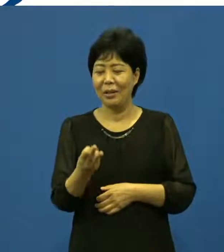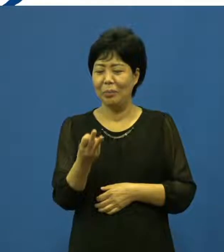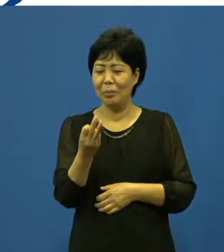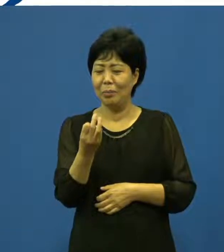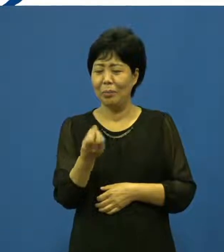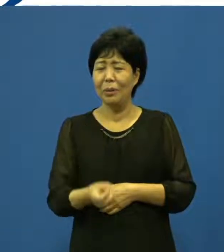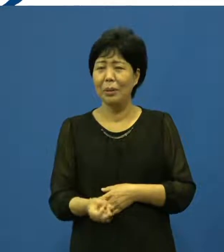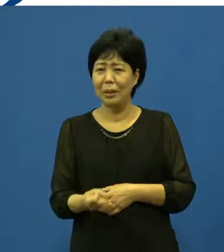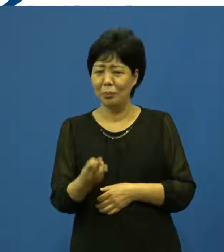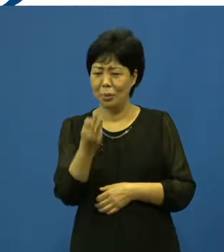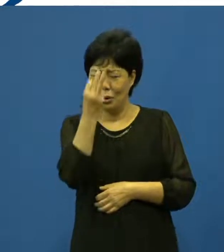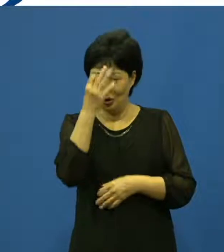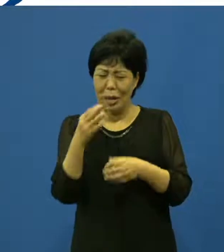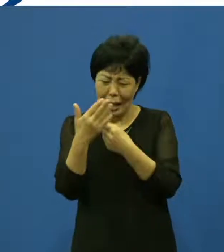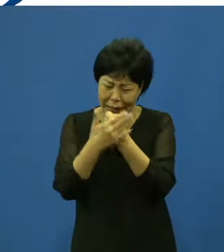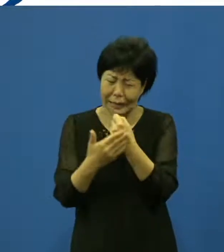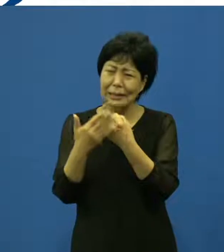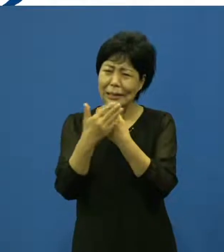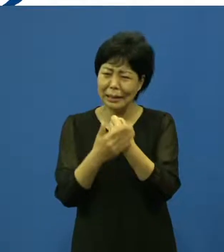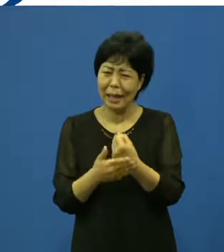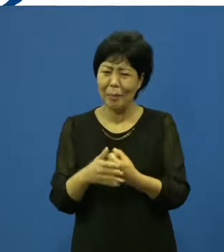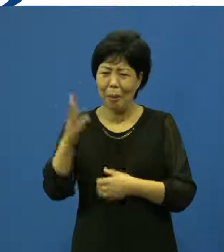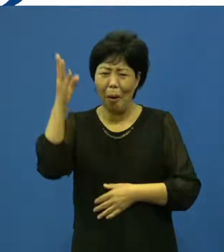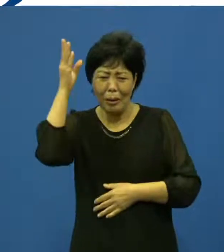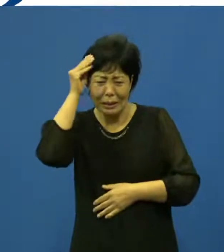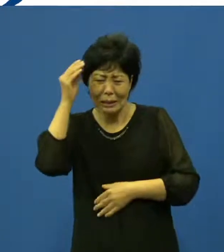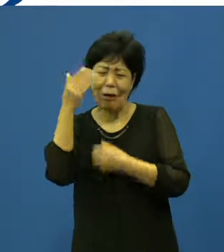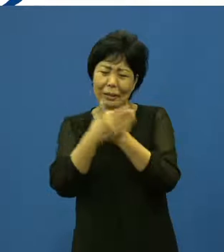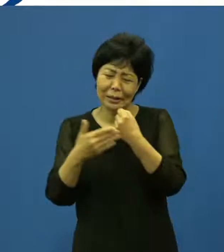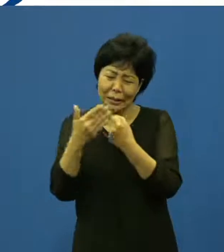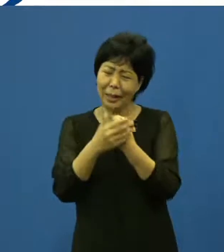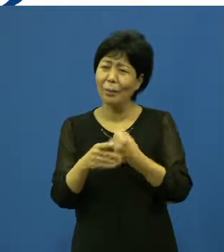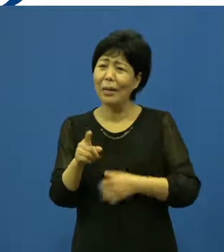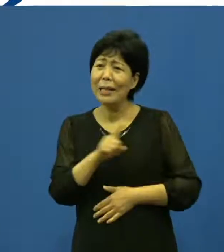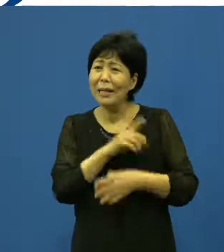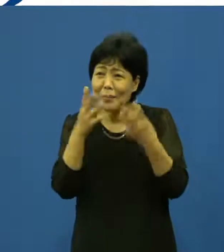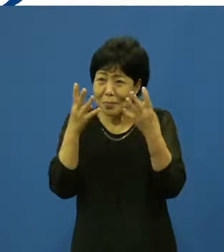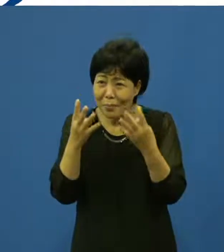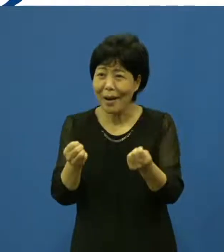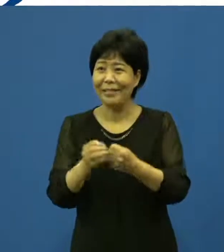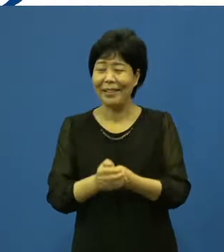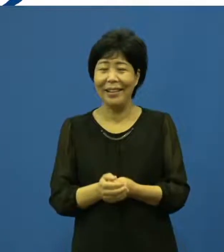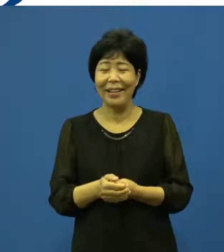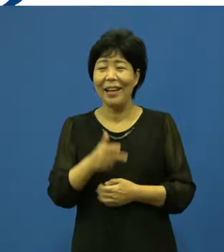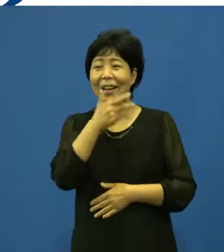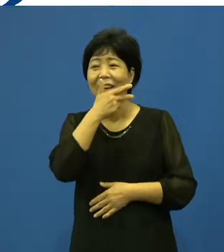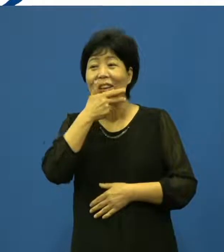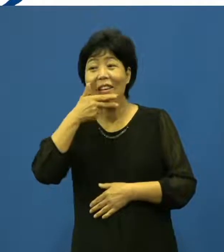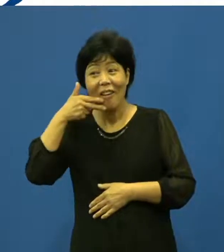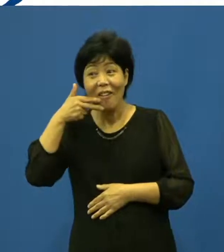정은혜, 은혜가 굉장히 많이 있습니다. 영어 이름도 그레이스가 얼마나 많아요.